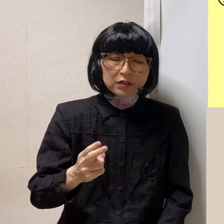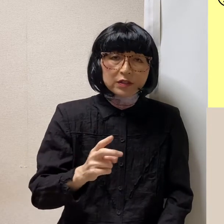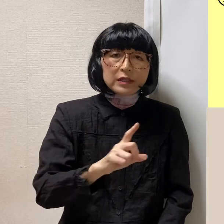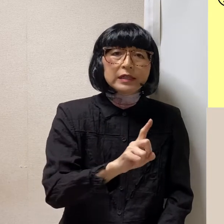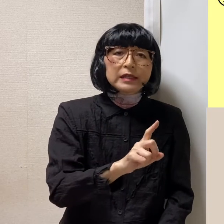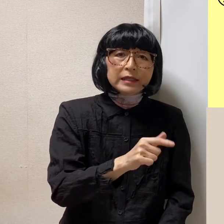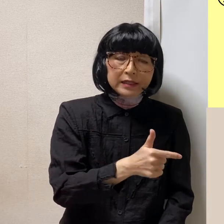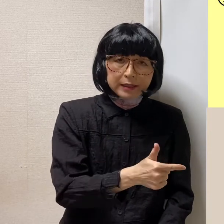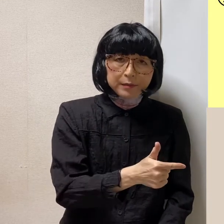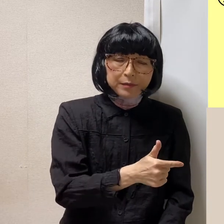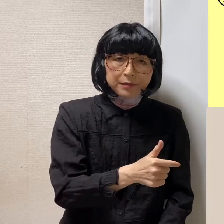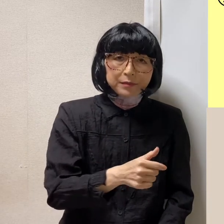I followed him.